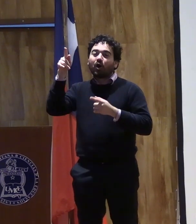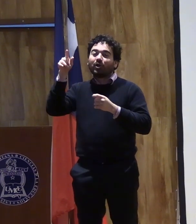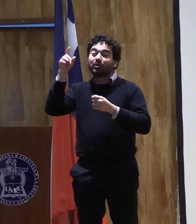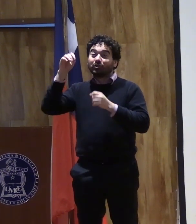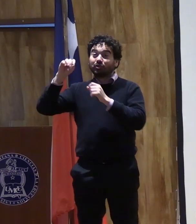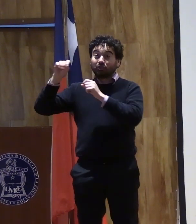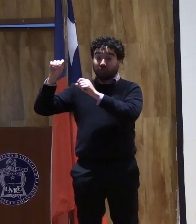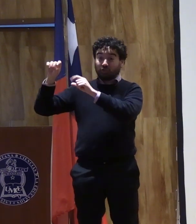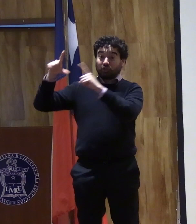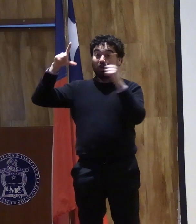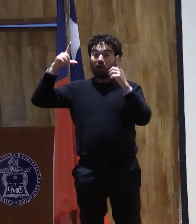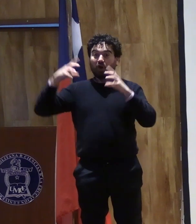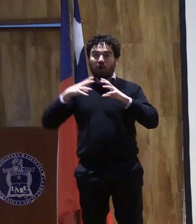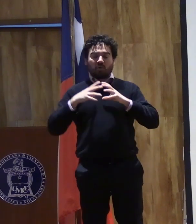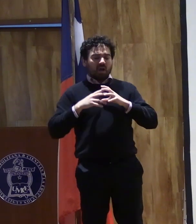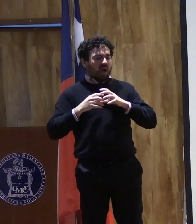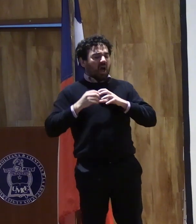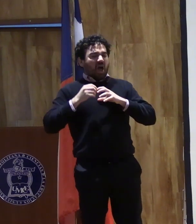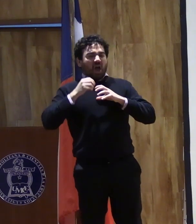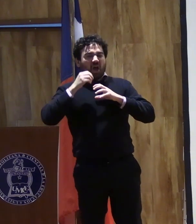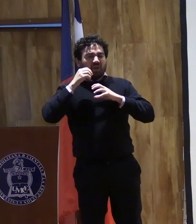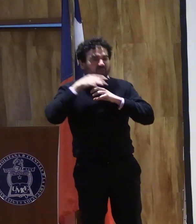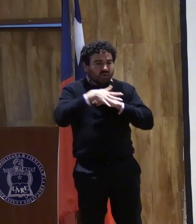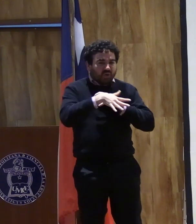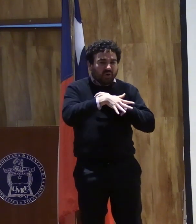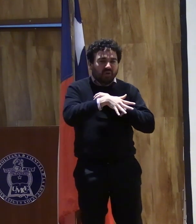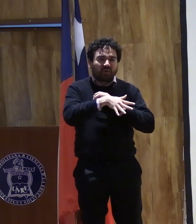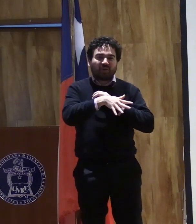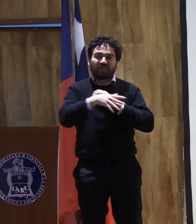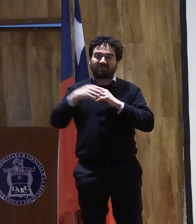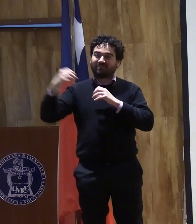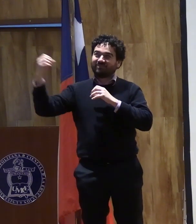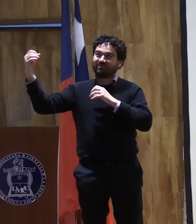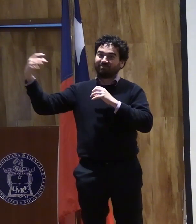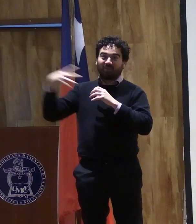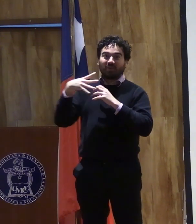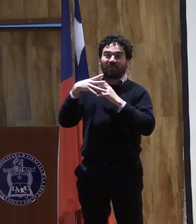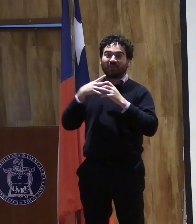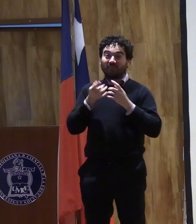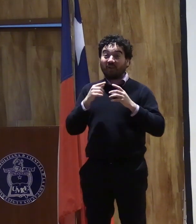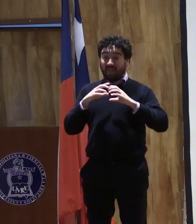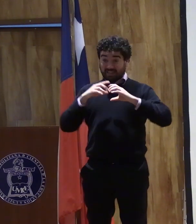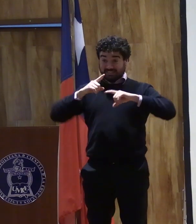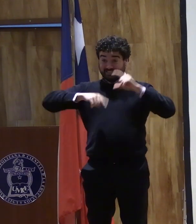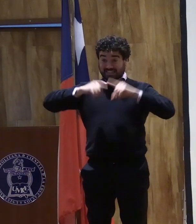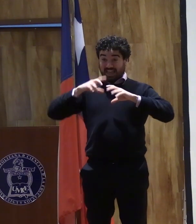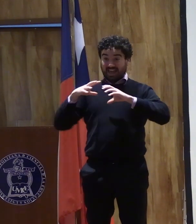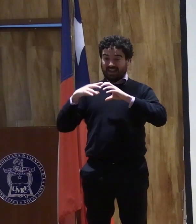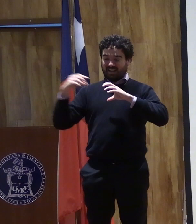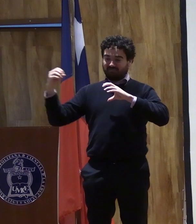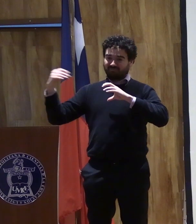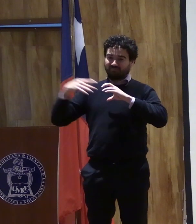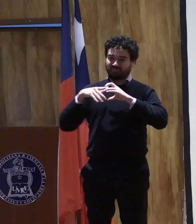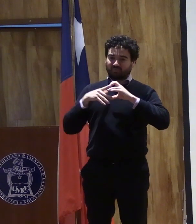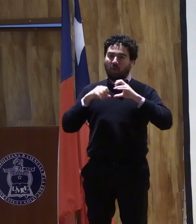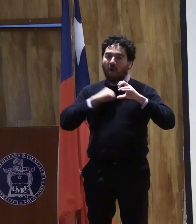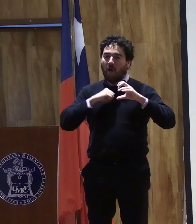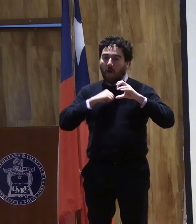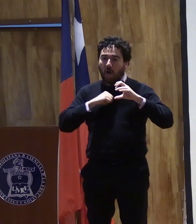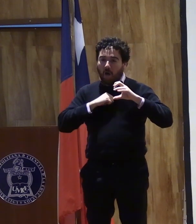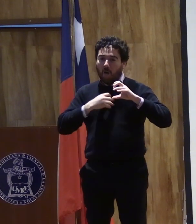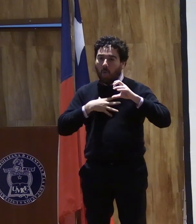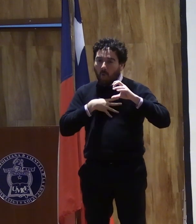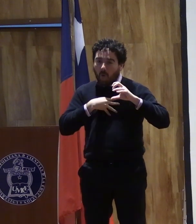la Tierra le va a dar pulmonía, pero absolutamente. Basta que el Sol hiciera una pequeña cosita y la